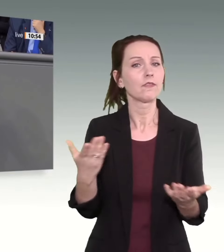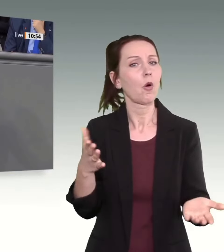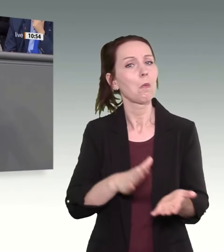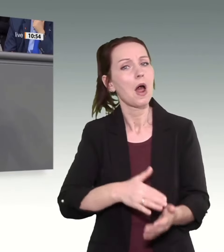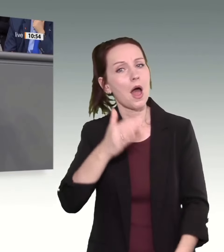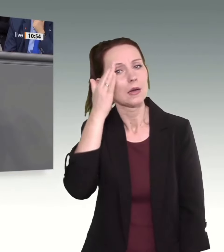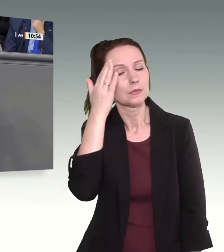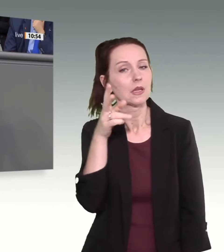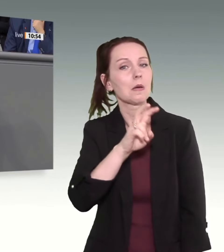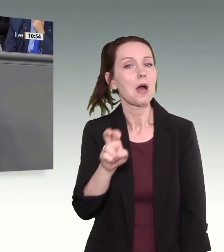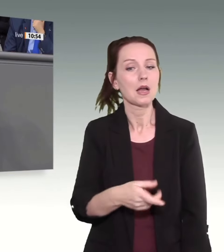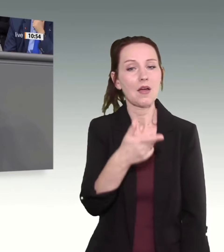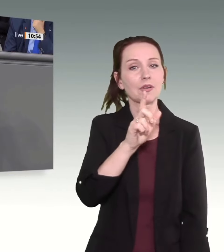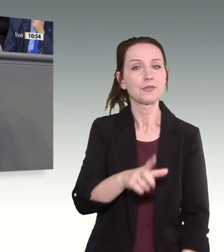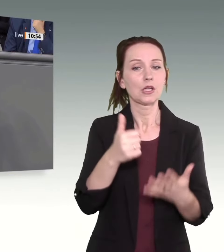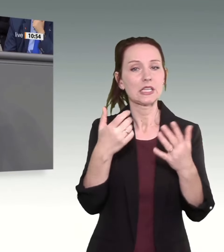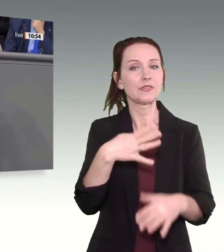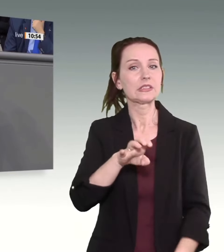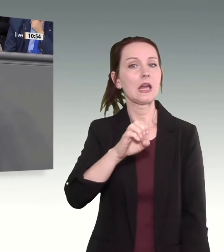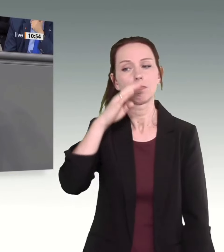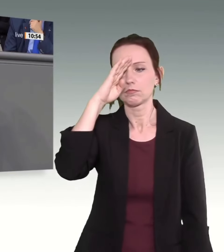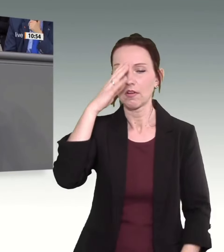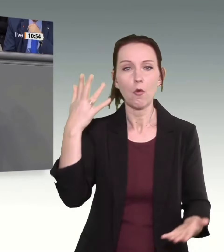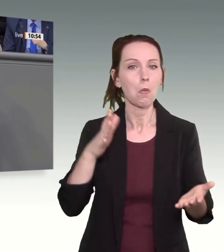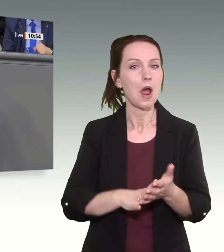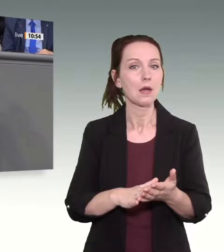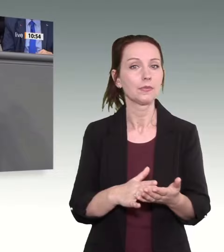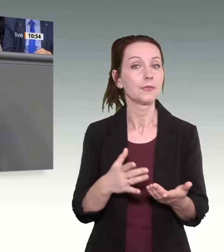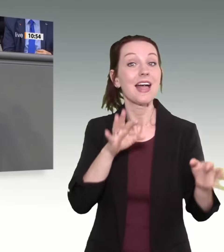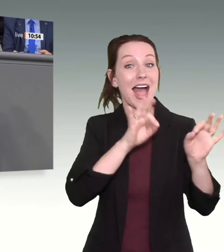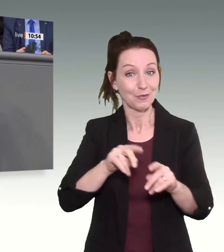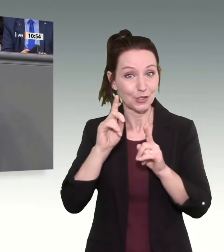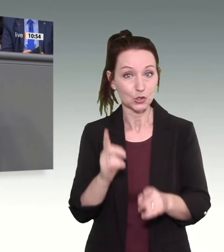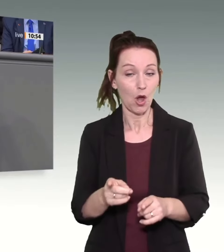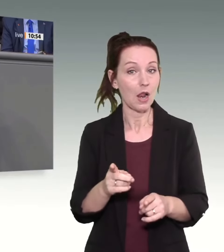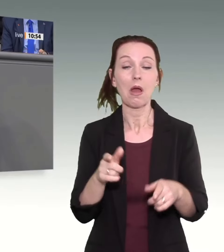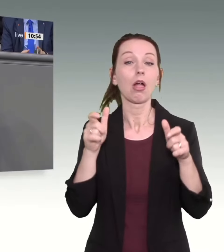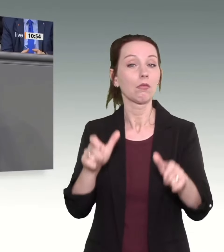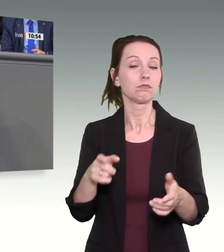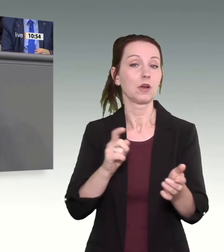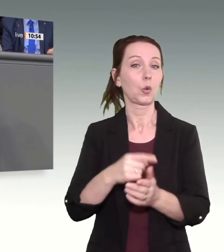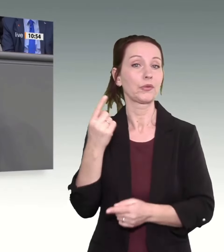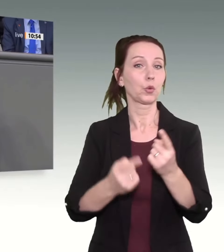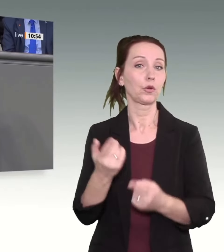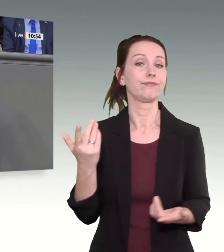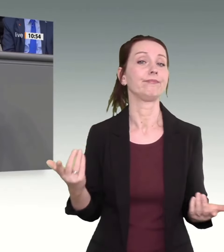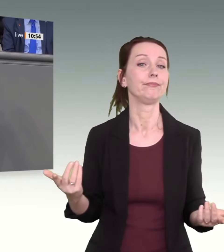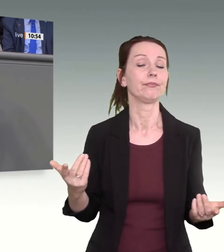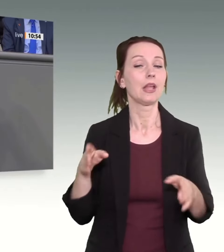scheitert an den Grünen. Wo bleibt der Gebäudetyp E? Sie wollten keinen Termin nennen, wenn es kommen kommt. Wo bleibt die groß